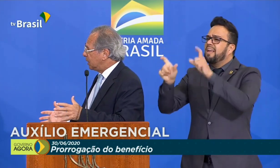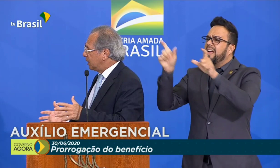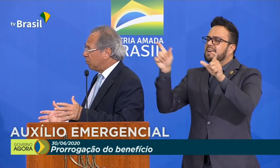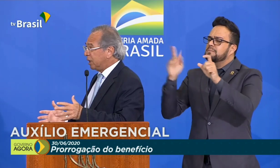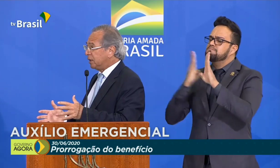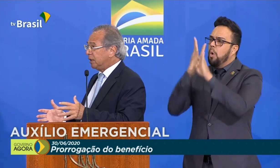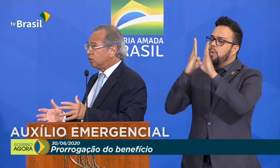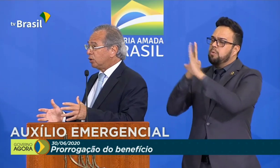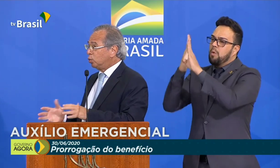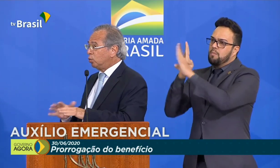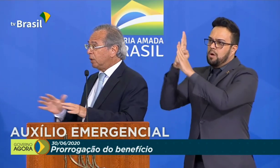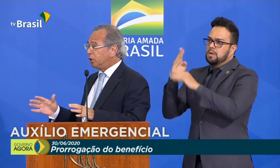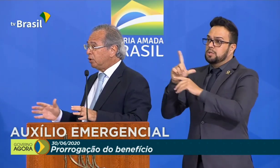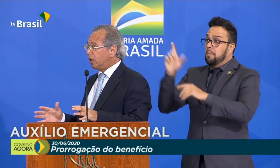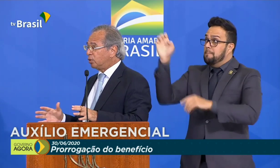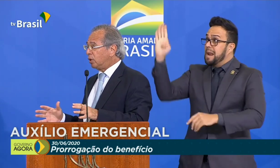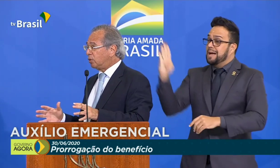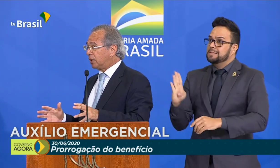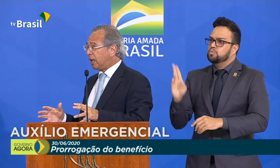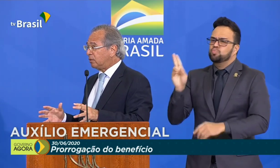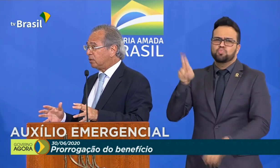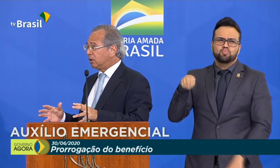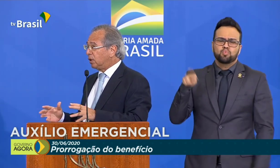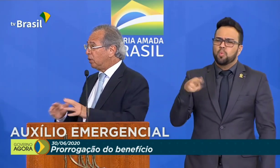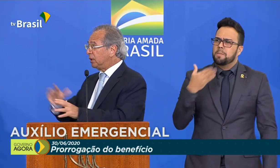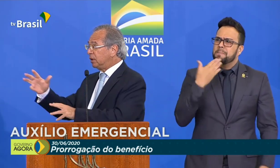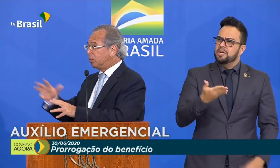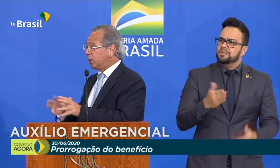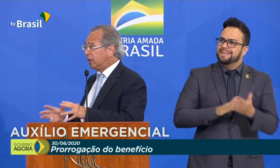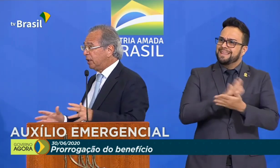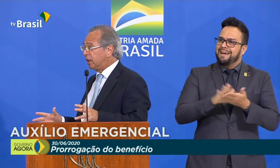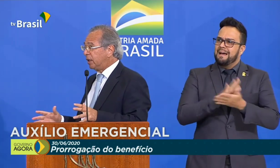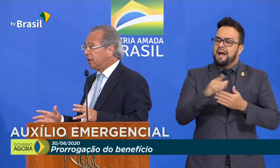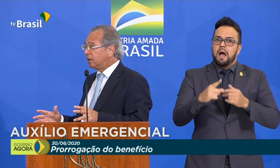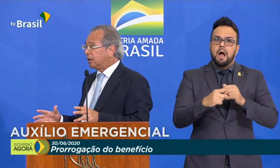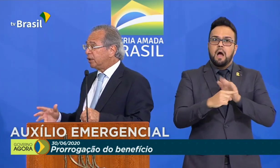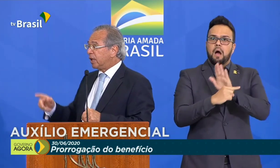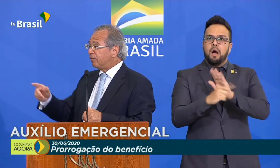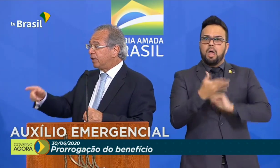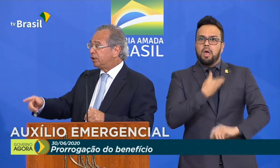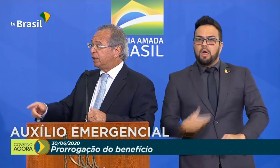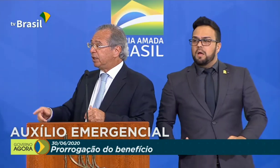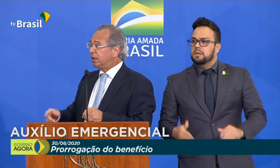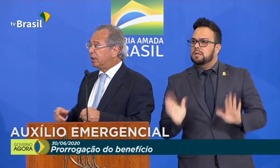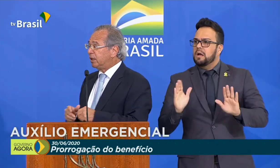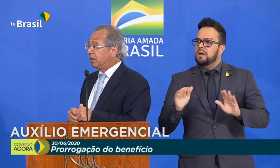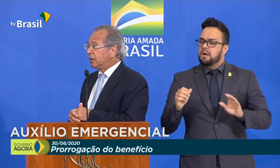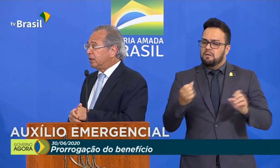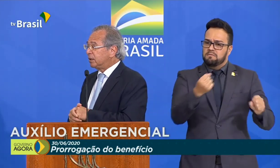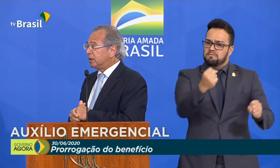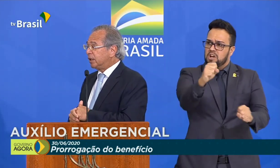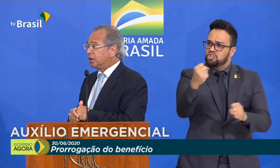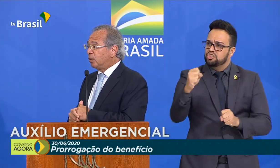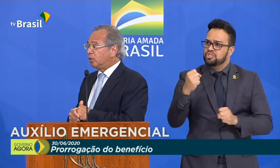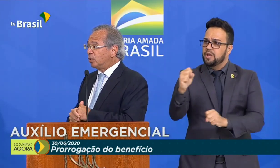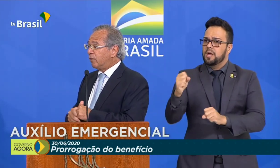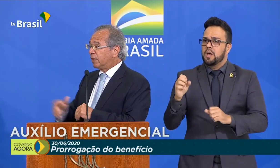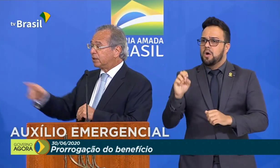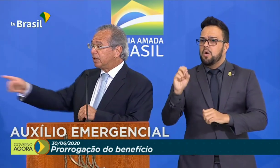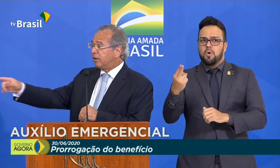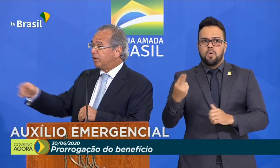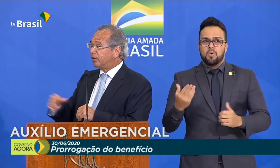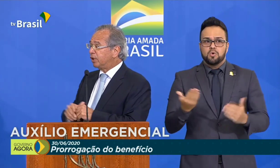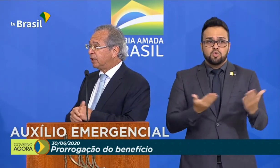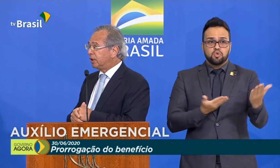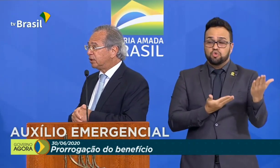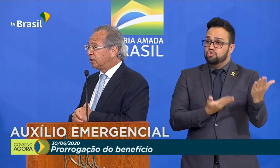invisíveis, brasileiros que nunca pediram ajuda ao Estado e estão andando por aí, seja a faxineira, seja o jovem